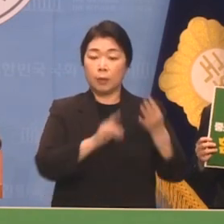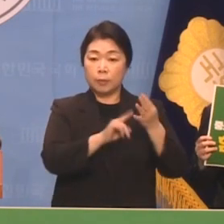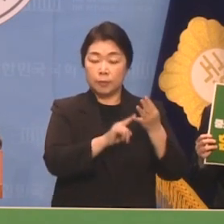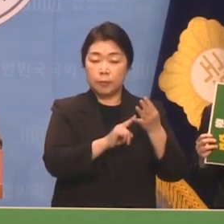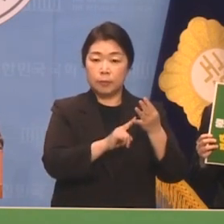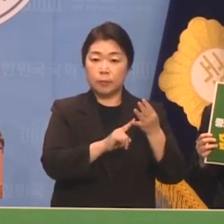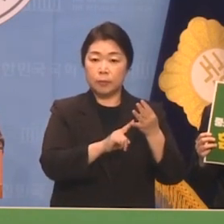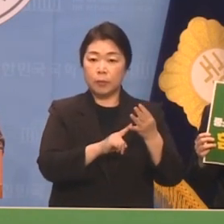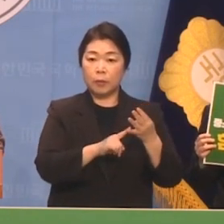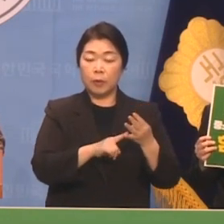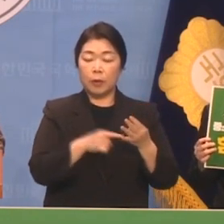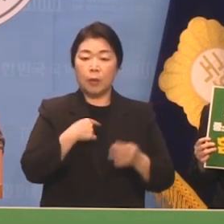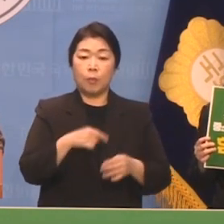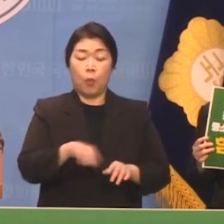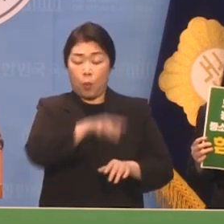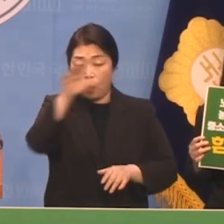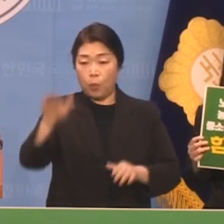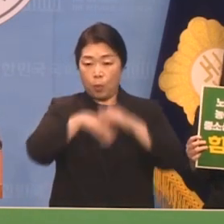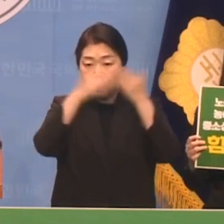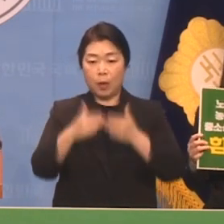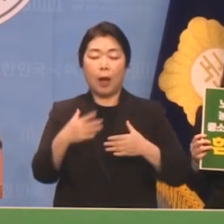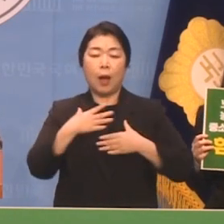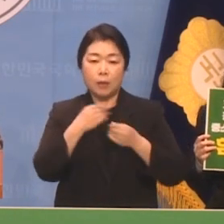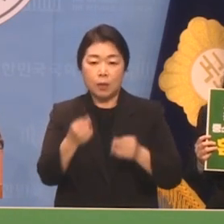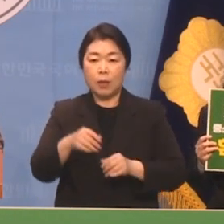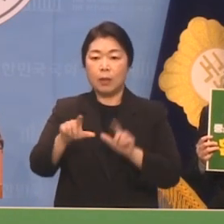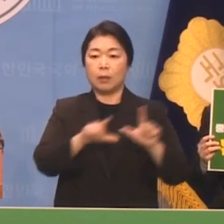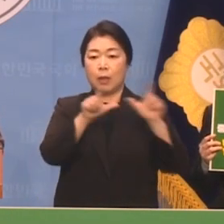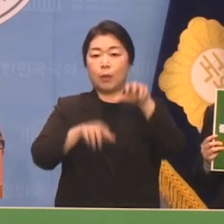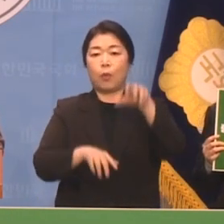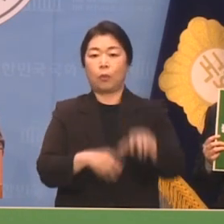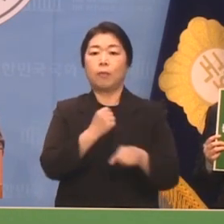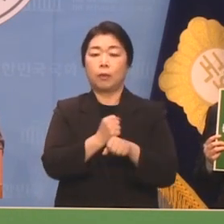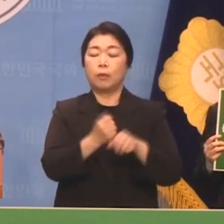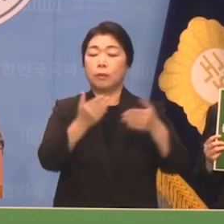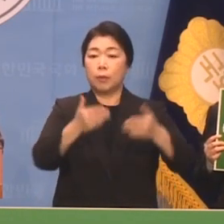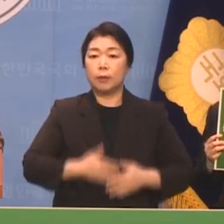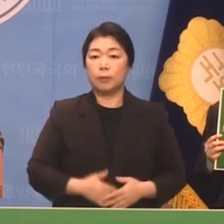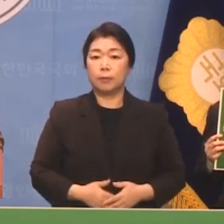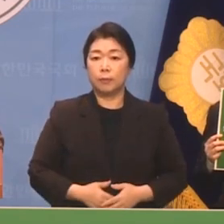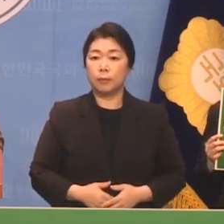위한 거주지가 아니라 우리 모두가 안전한 거주지를 만들겠습니다.